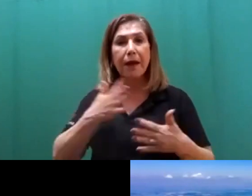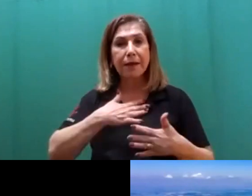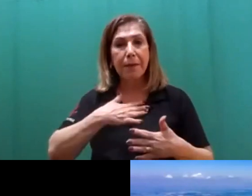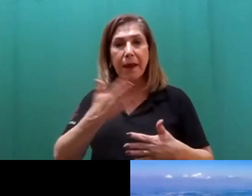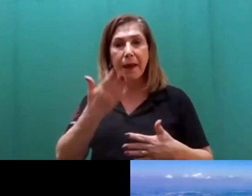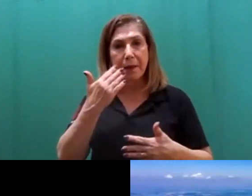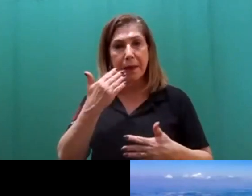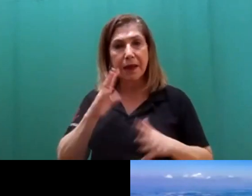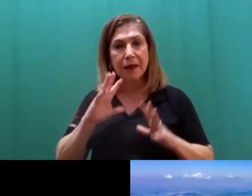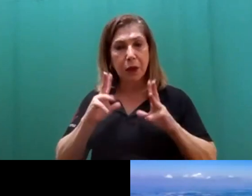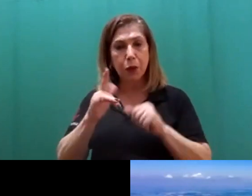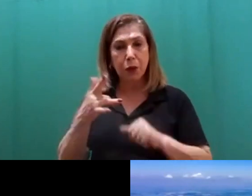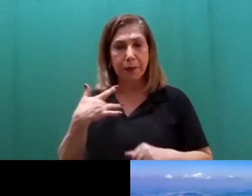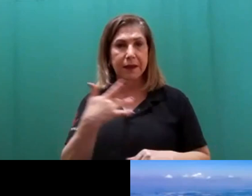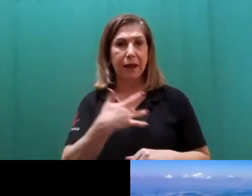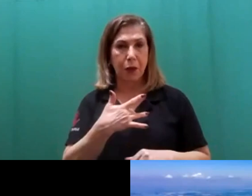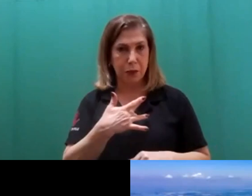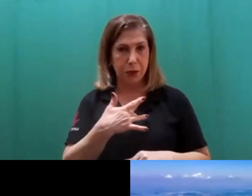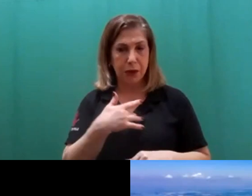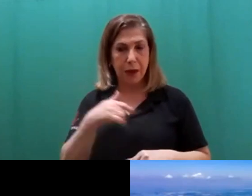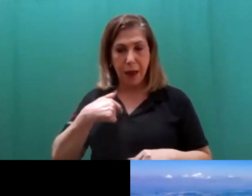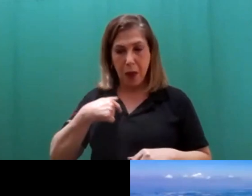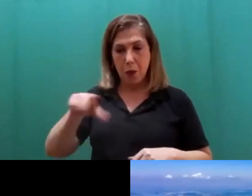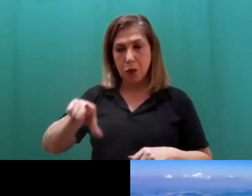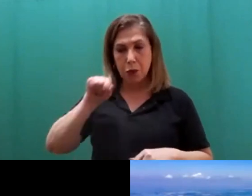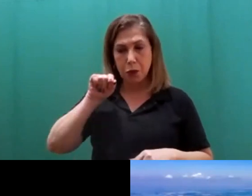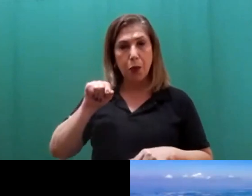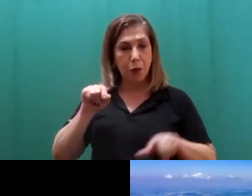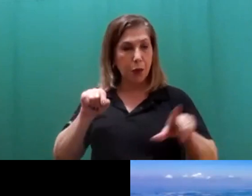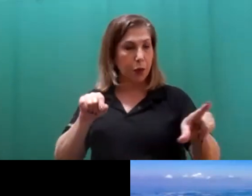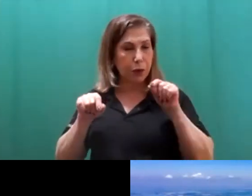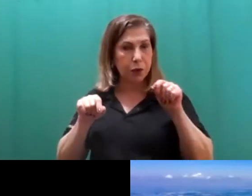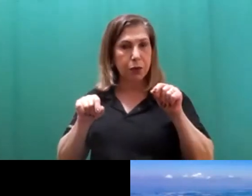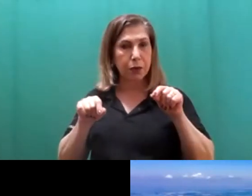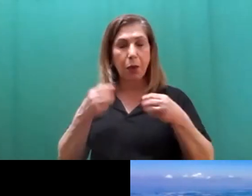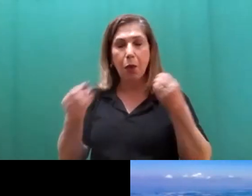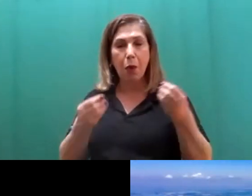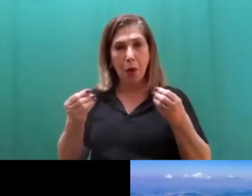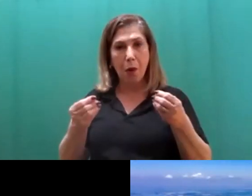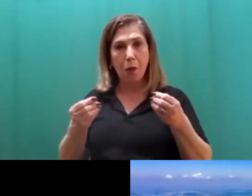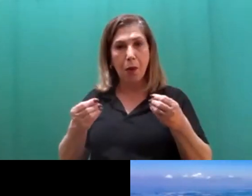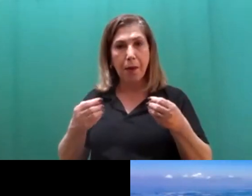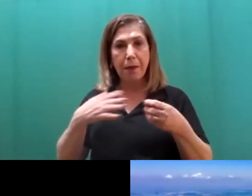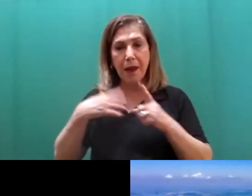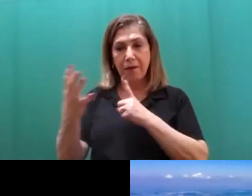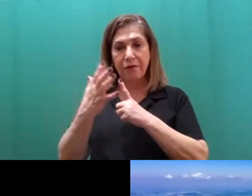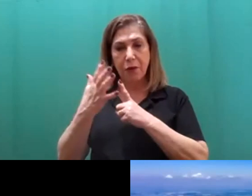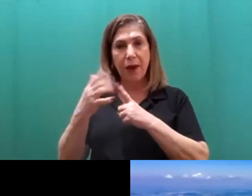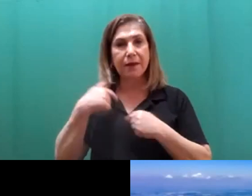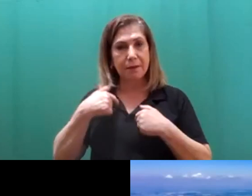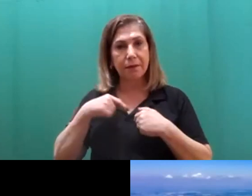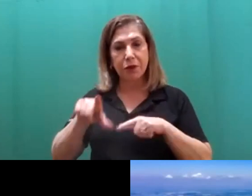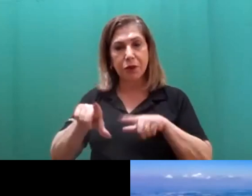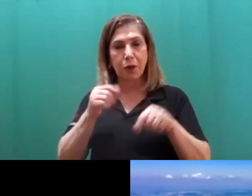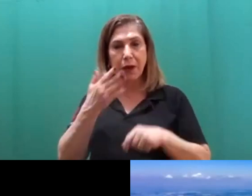alimentação no todo, né? Então, o que a minha escolha alimentar, o que a minha educação alimentar vai influir na minha escolha alimentar e